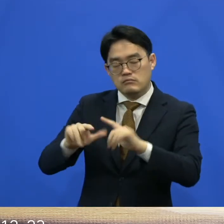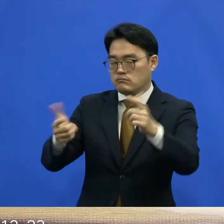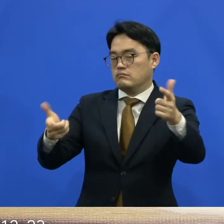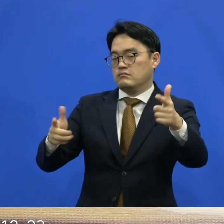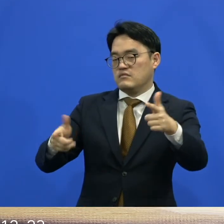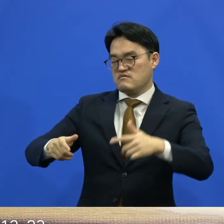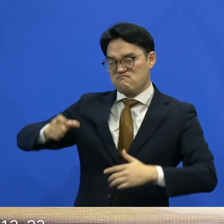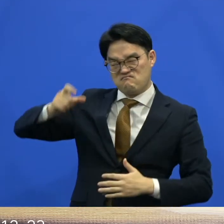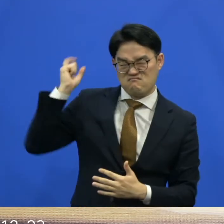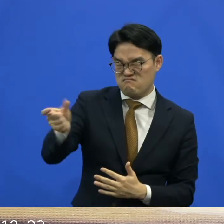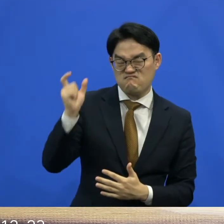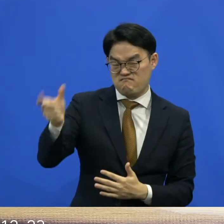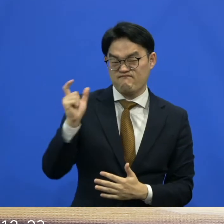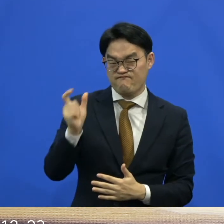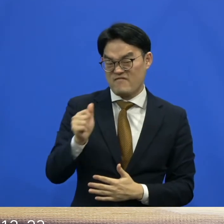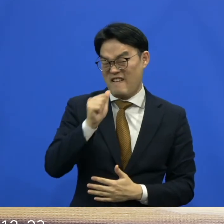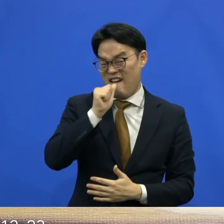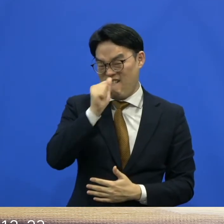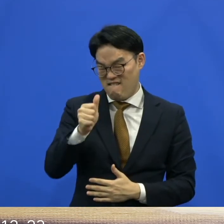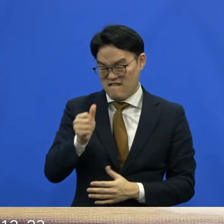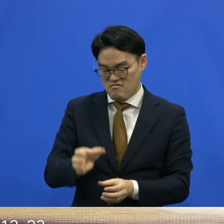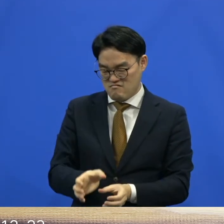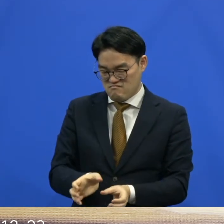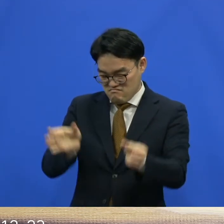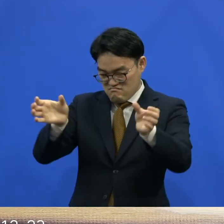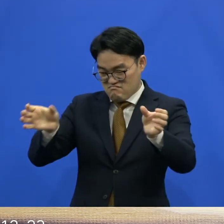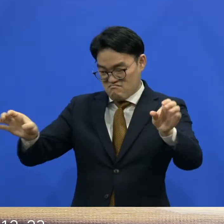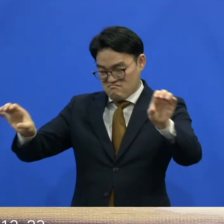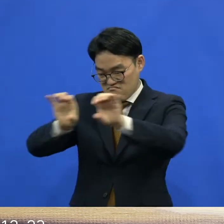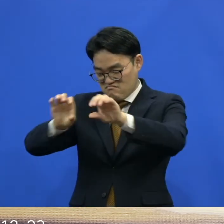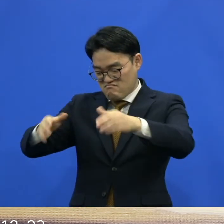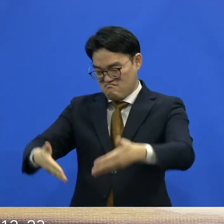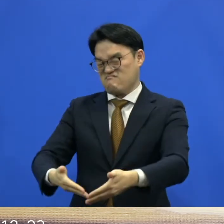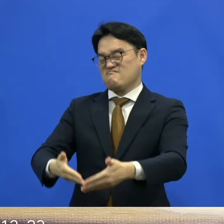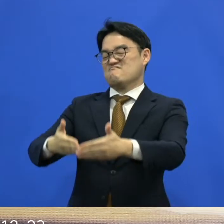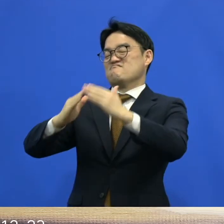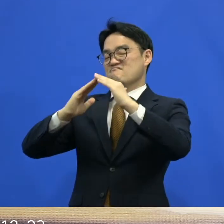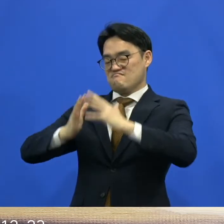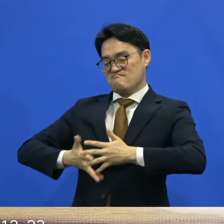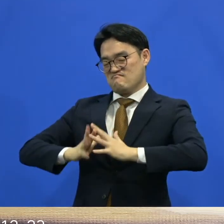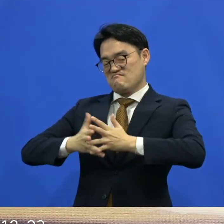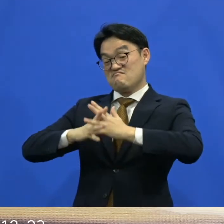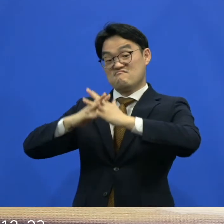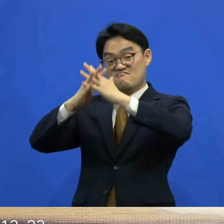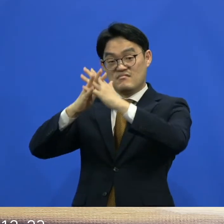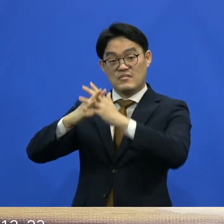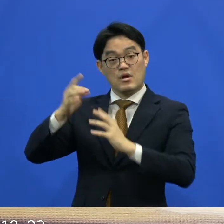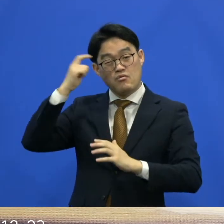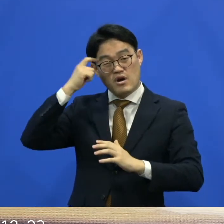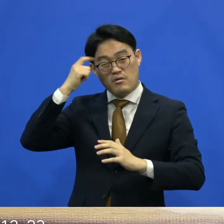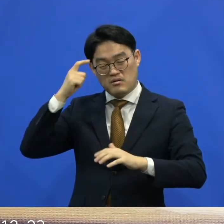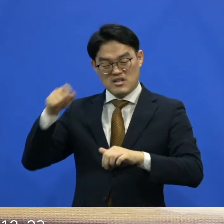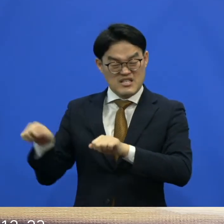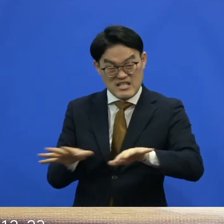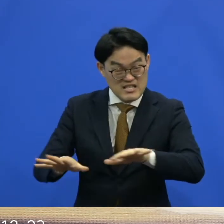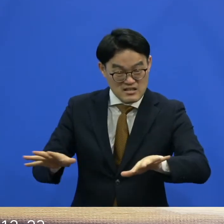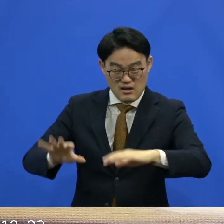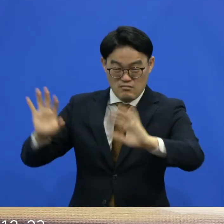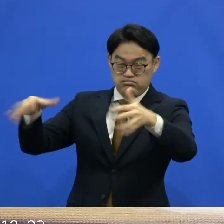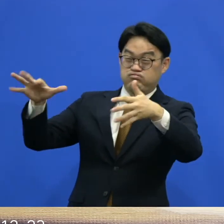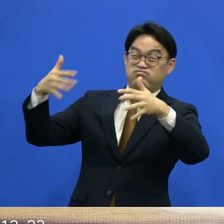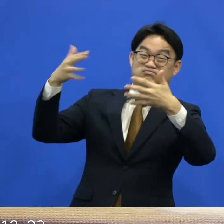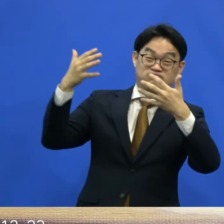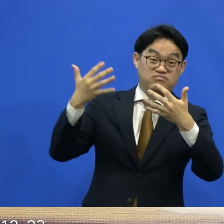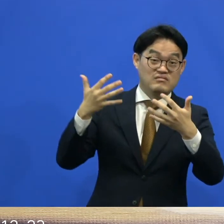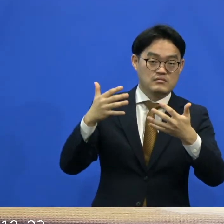대비해 강한 철제를 사용함으로 흔들리지 않게 한 것처럼 요셉의 영혼 속에